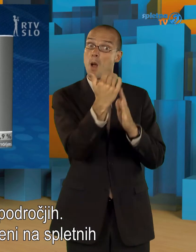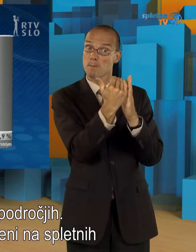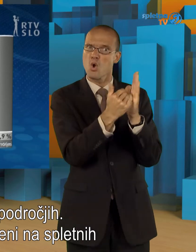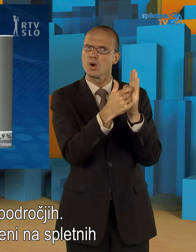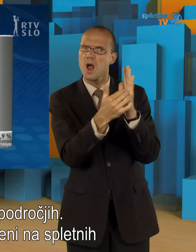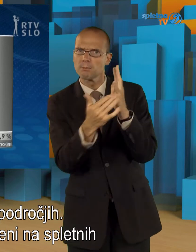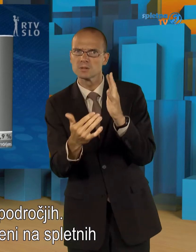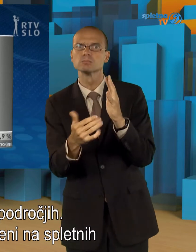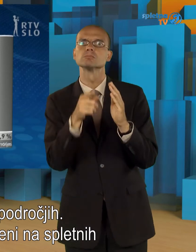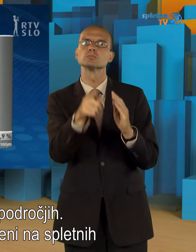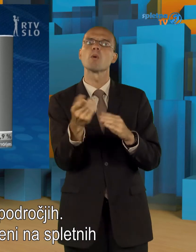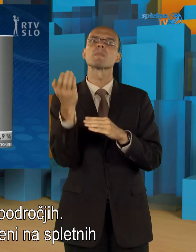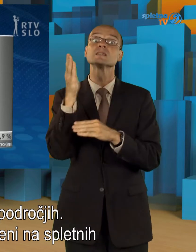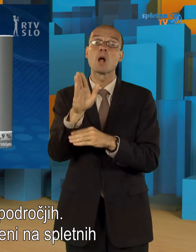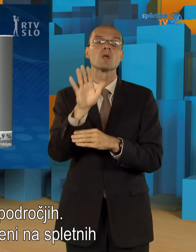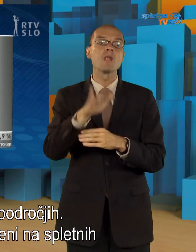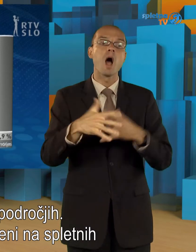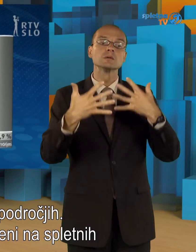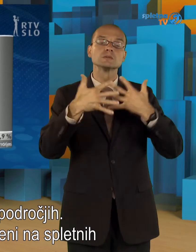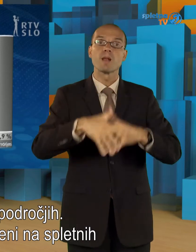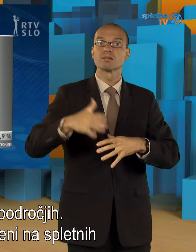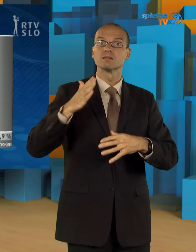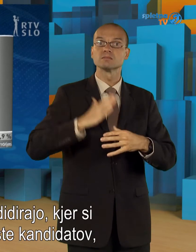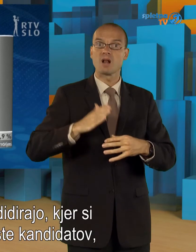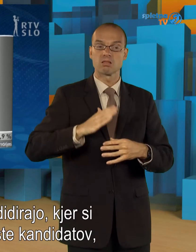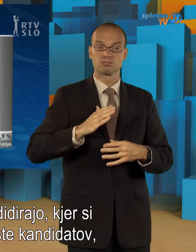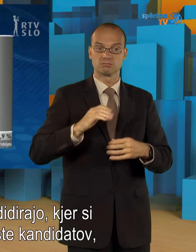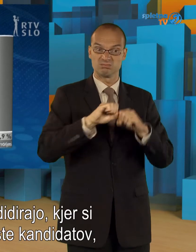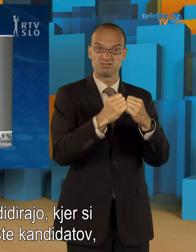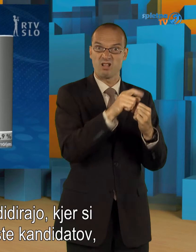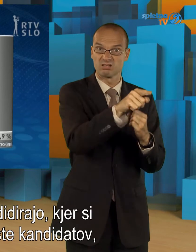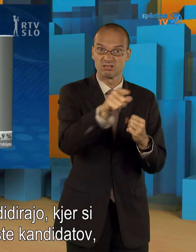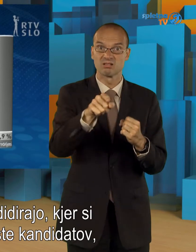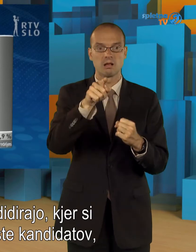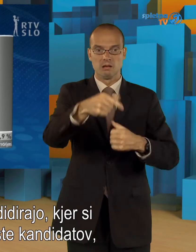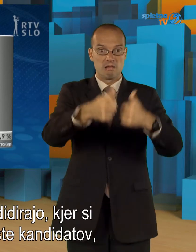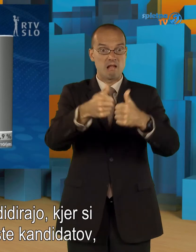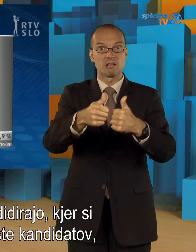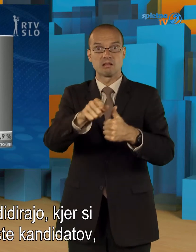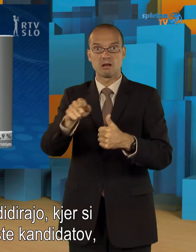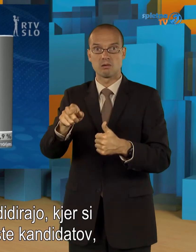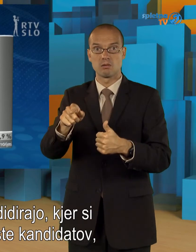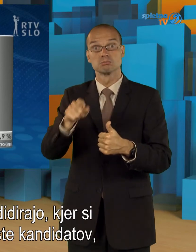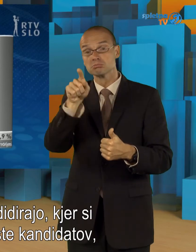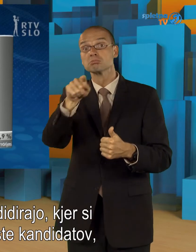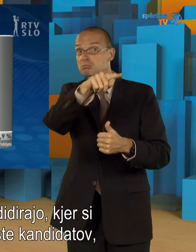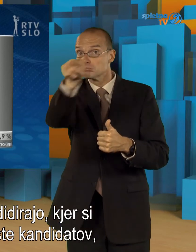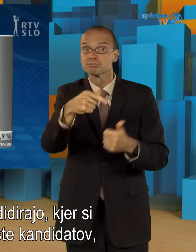Programi so predstavljeni na spletnih straneh strank, ki kandidirajo, kjer si lahko pogledate tudi liste kandidatov, s katerimi